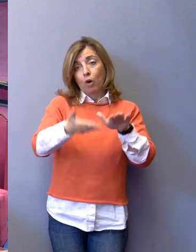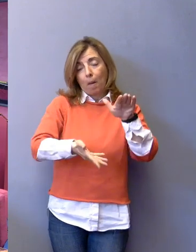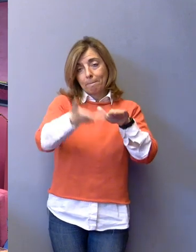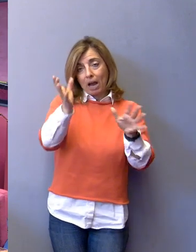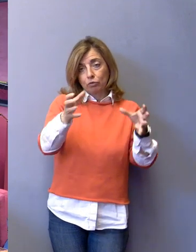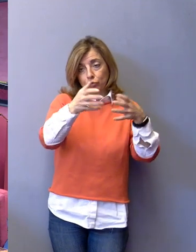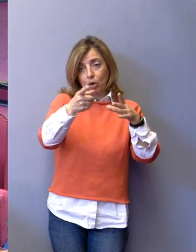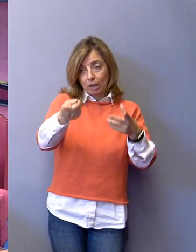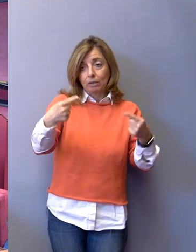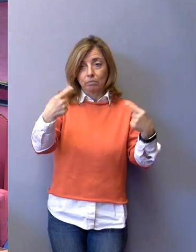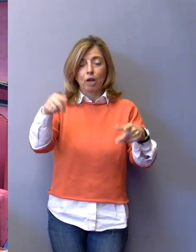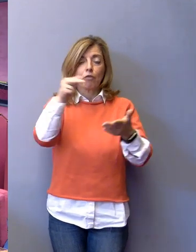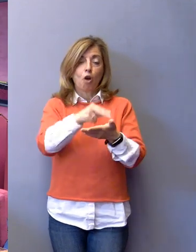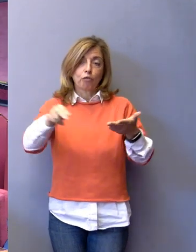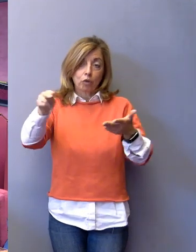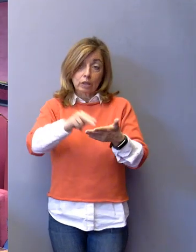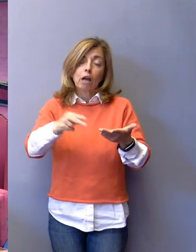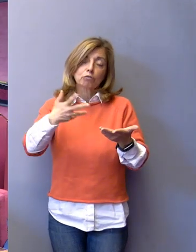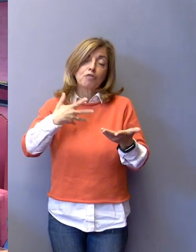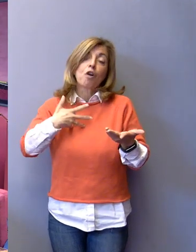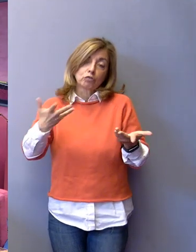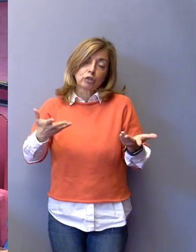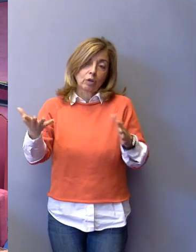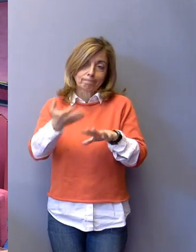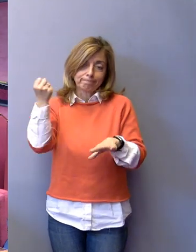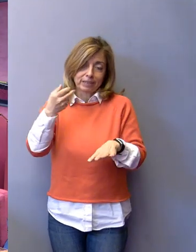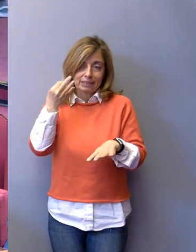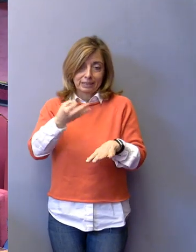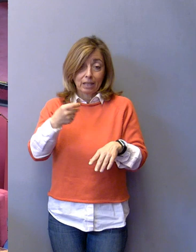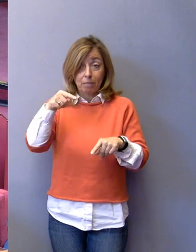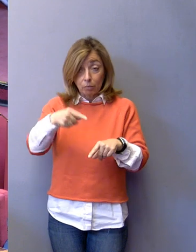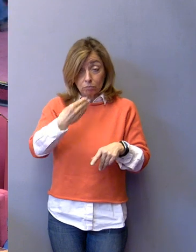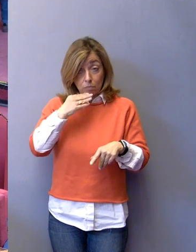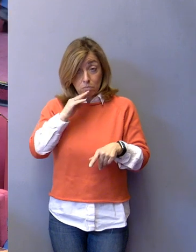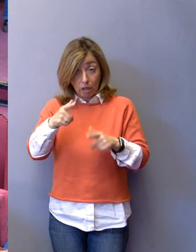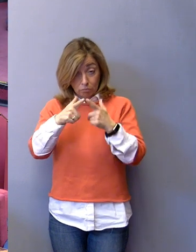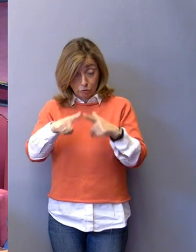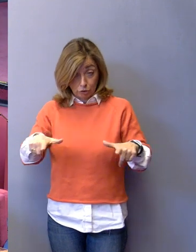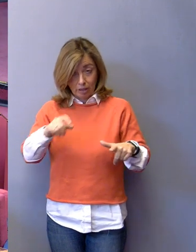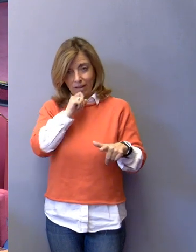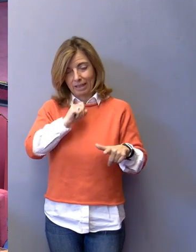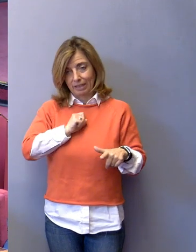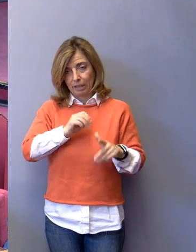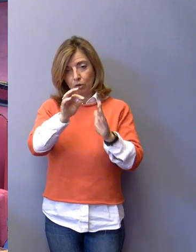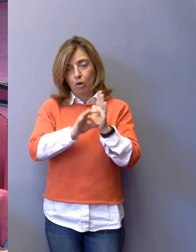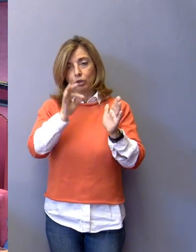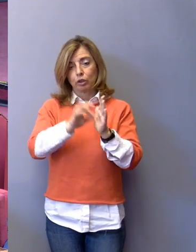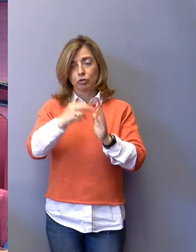so quanto questo sia un bene per la città ordine del giorno numero 3